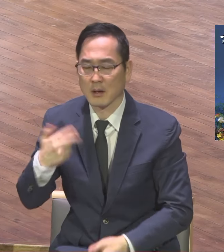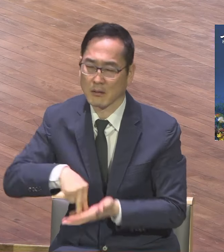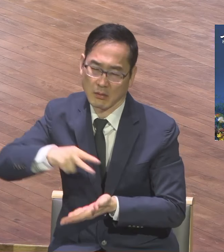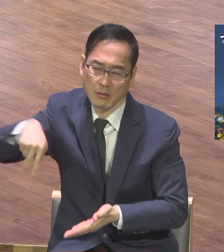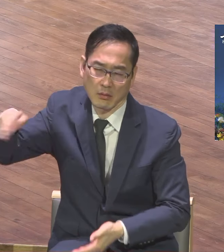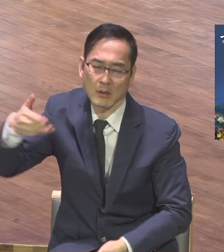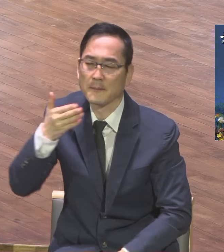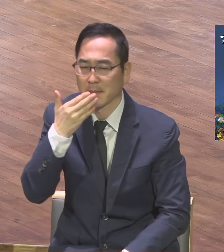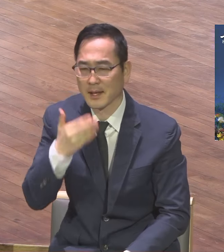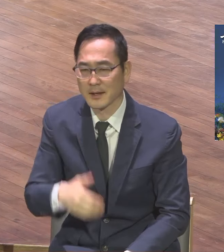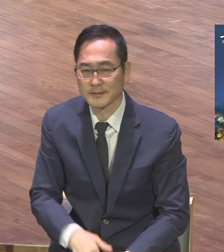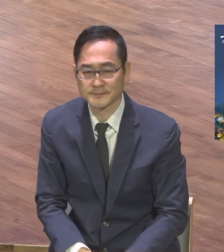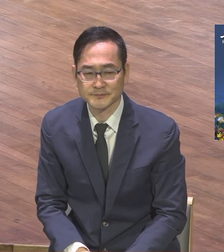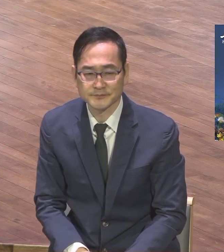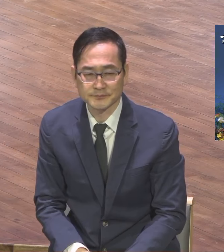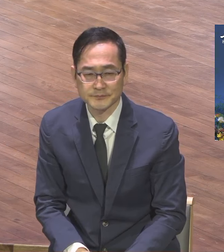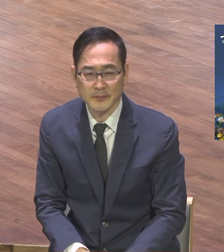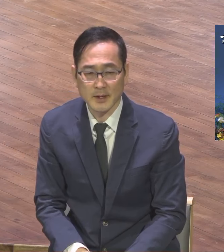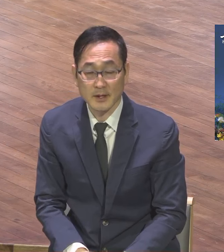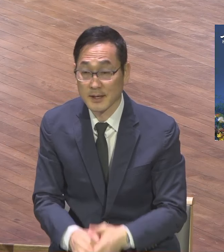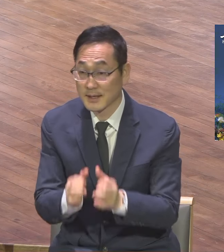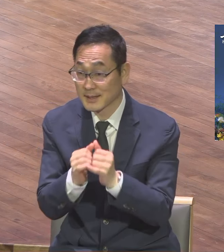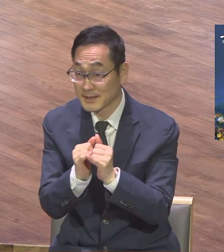자, 인간이요. 인간이